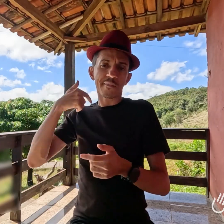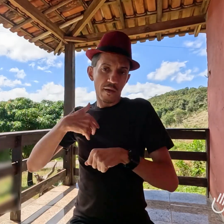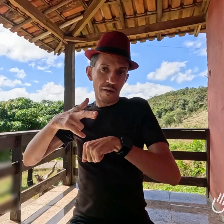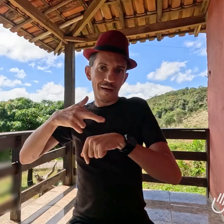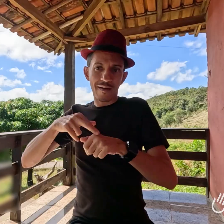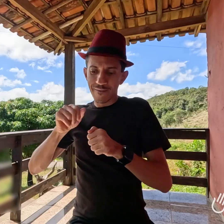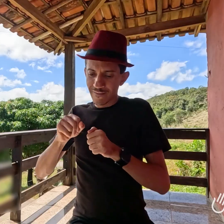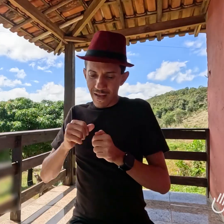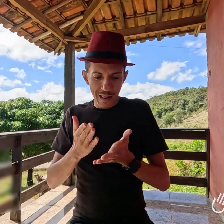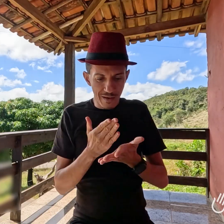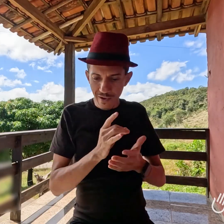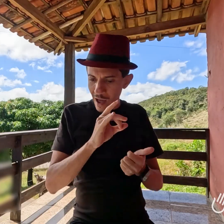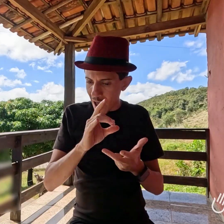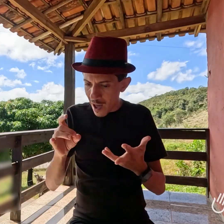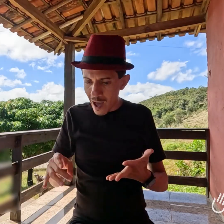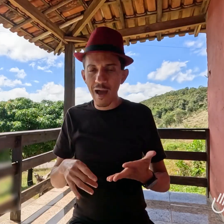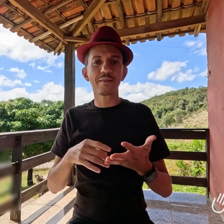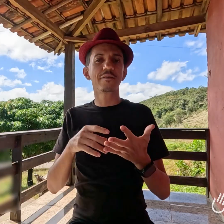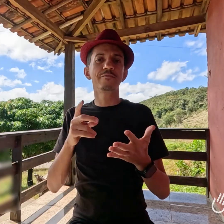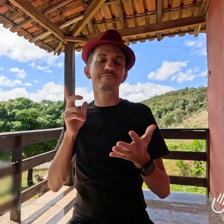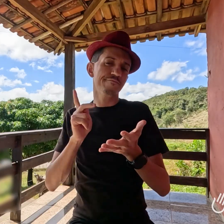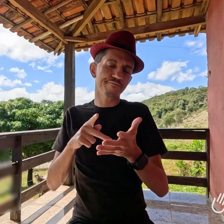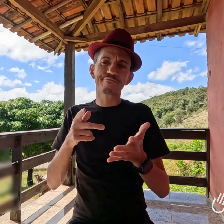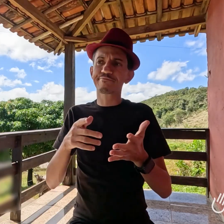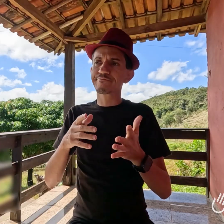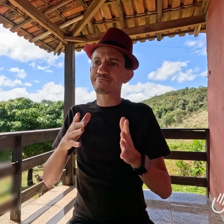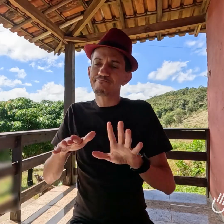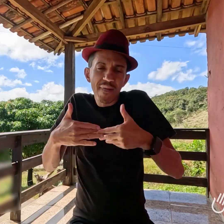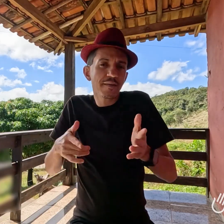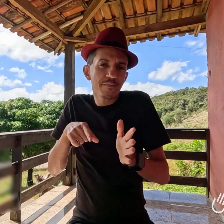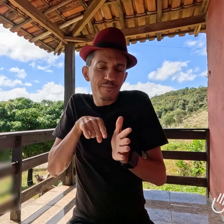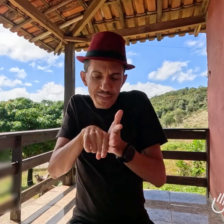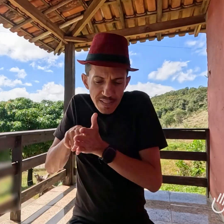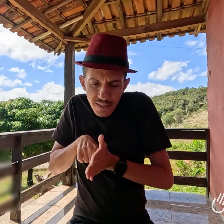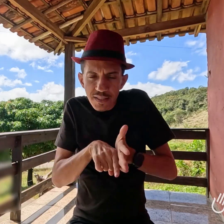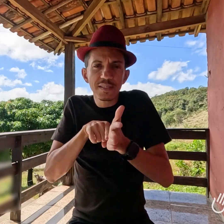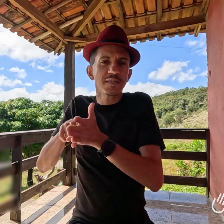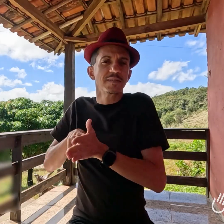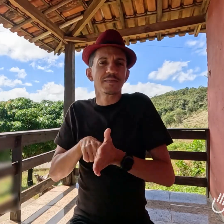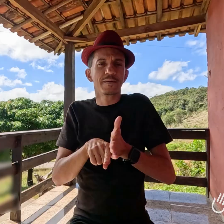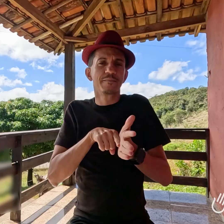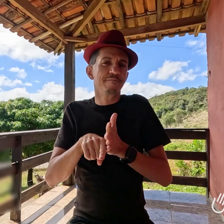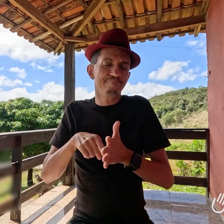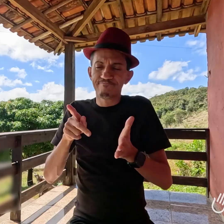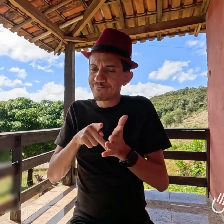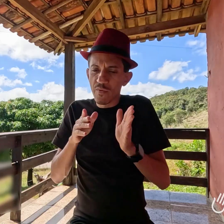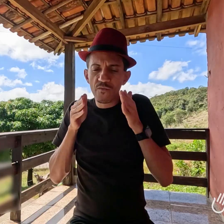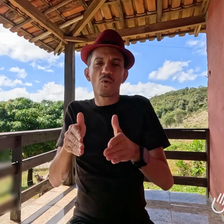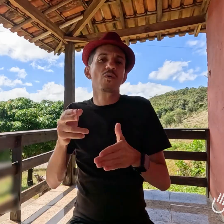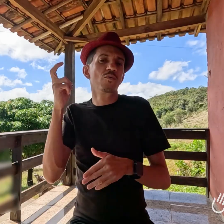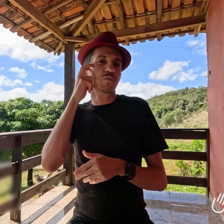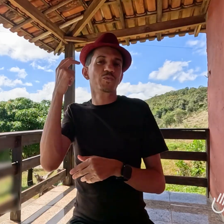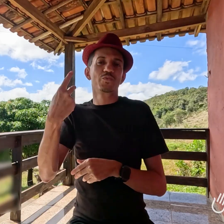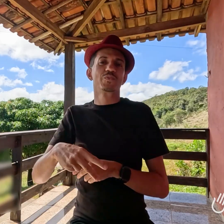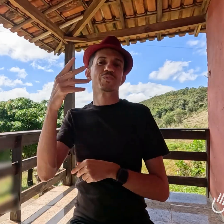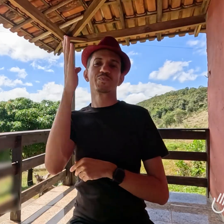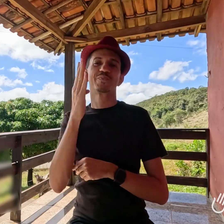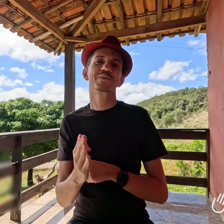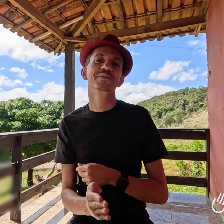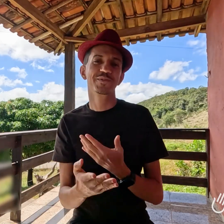público ou as histórias que estão aqui nesses livros, né? E toda a experiência minha, as pesquisas que eu desenvolvi,